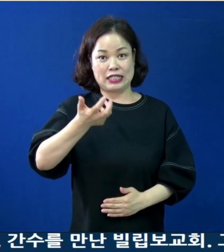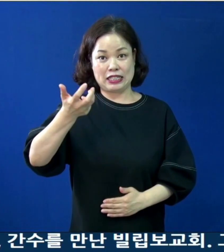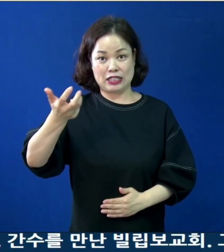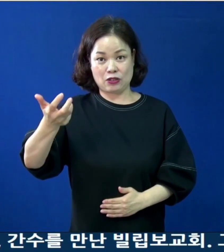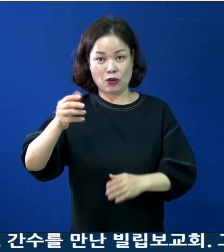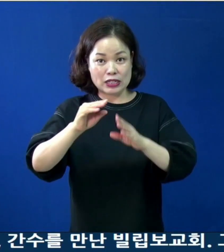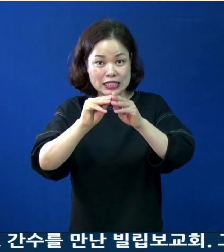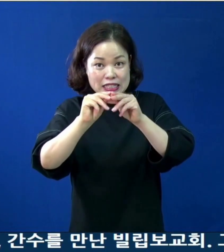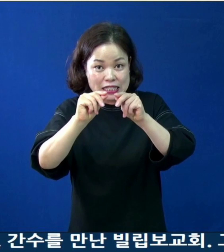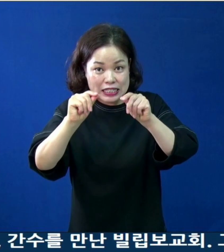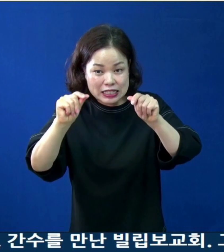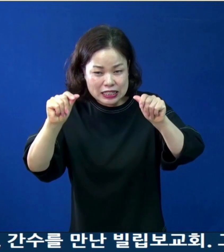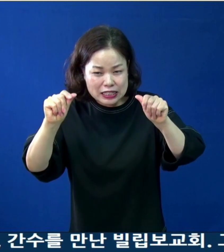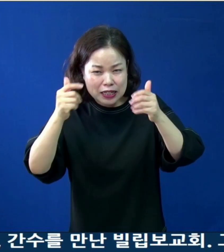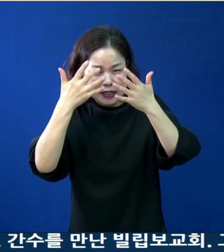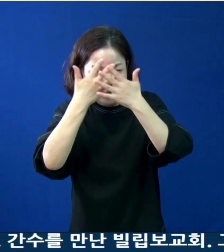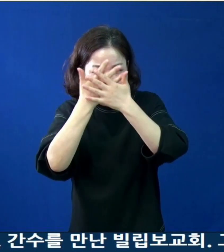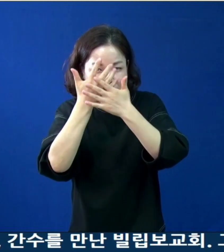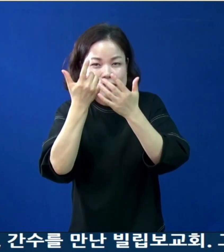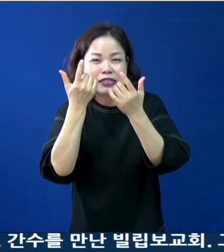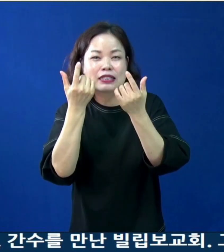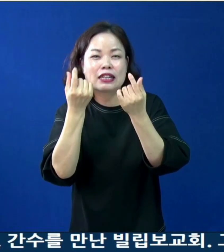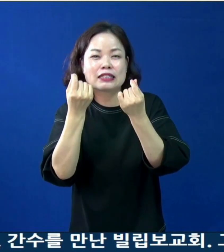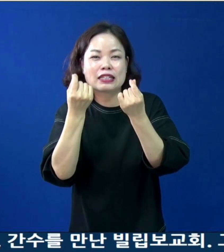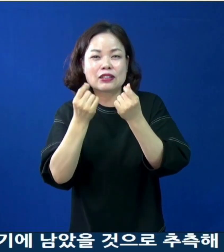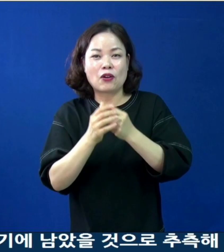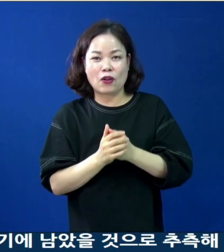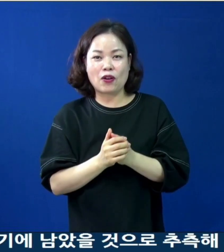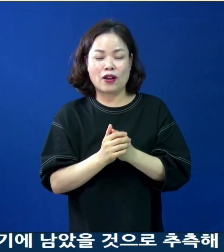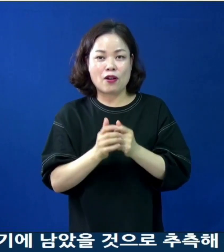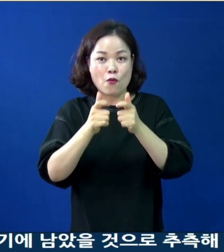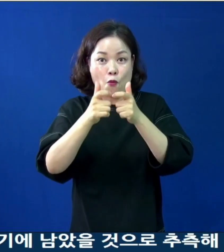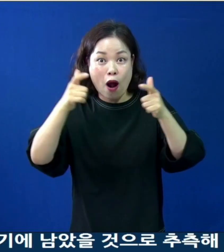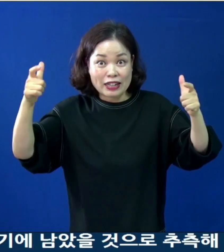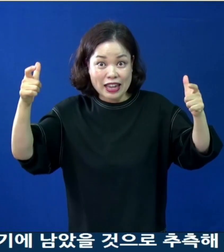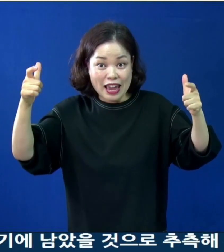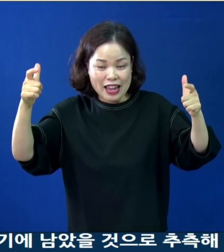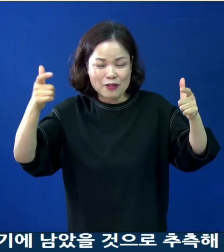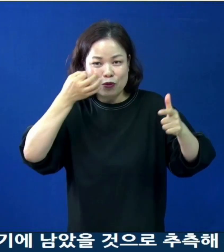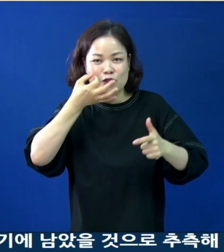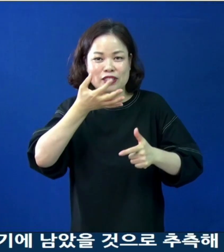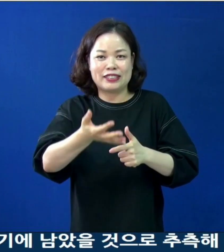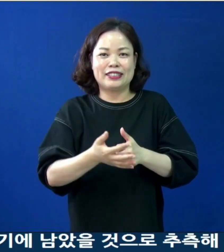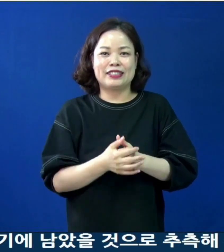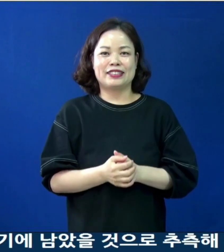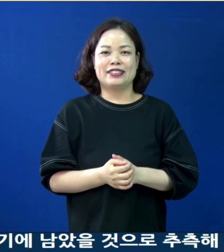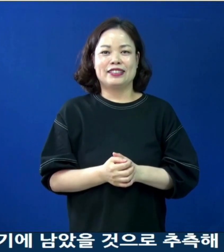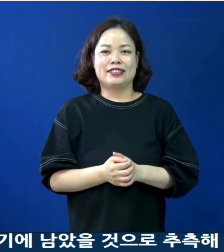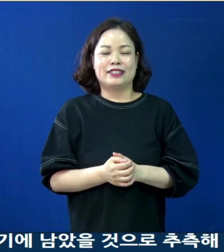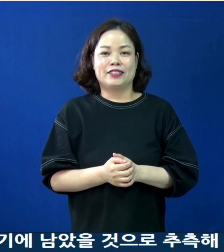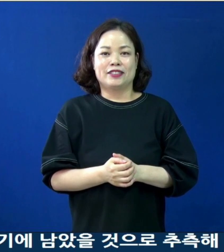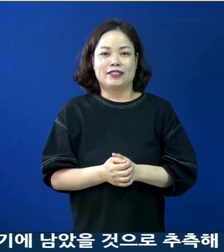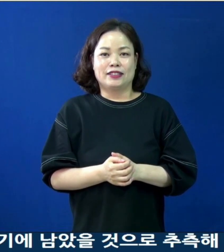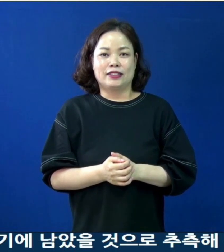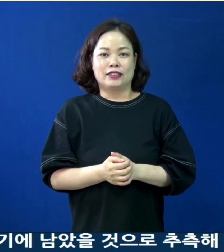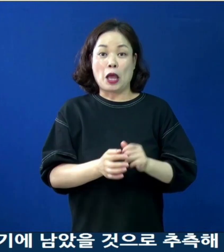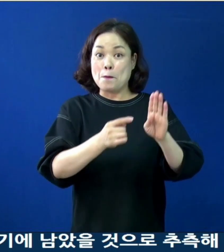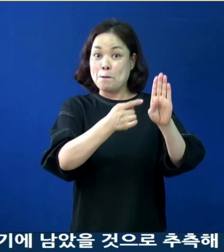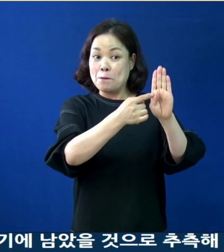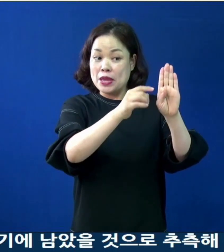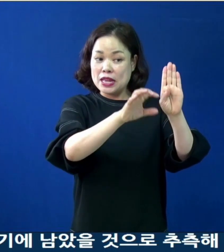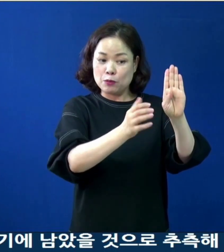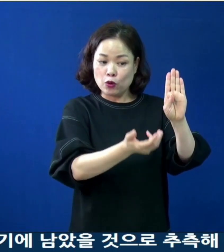지도가 조금 덜 보일 것 같아서, 덜 잘 보일 것 같아서 확대 지도로 옮겨드리겠습니다. 확대 지도로 옮기면